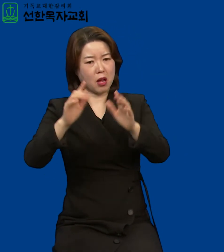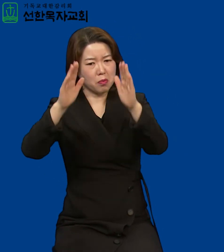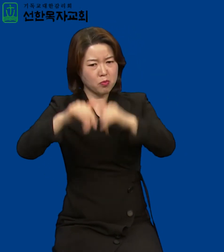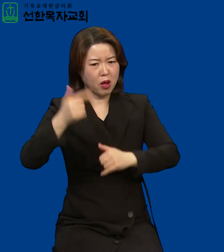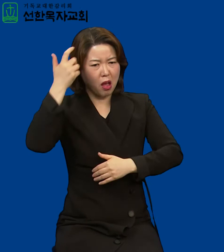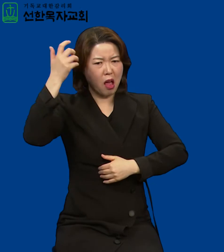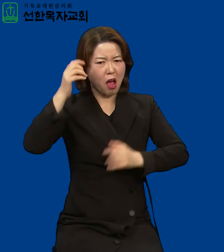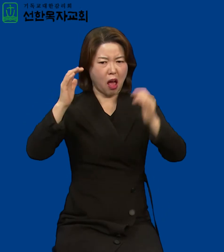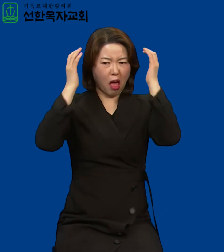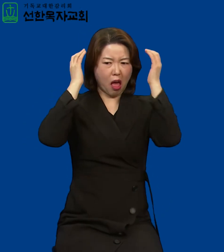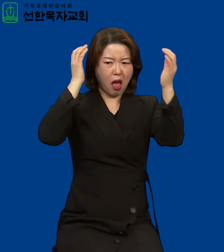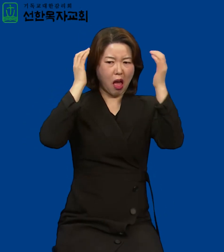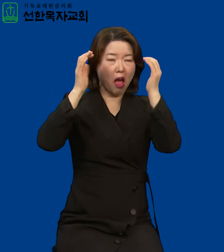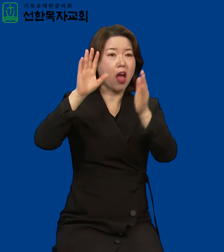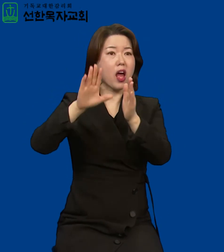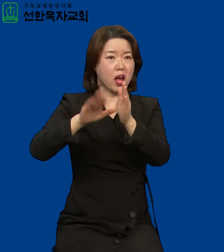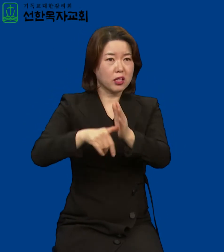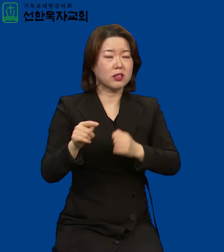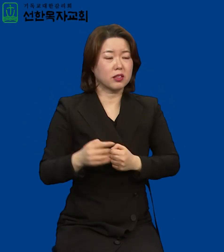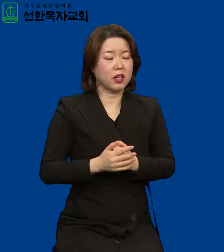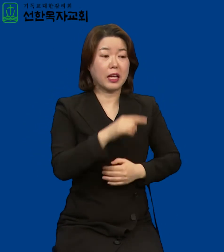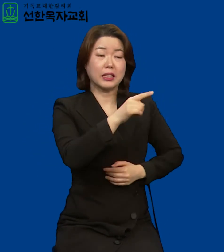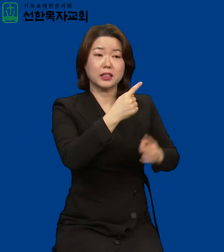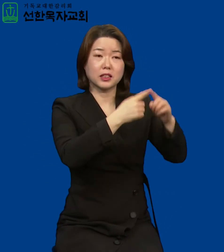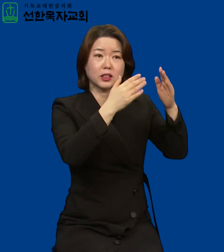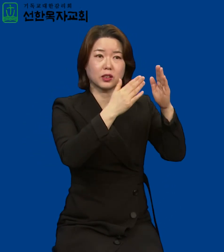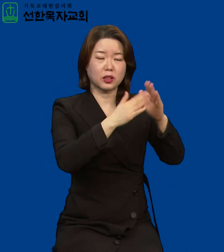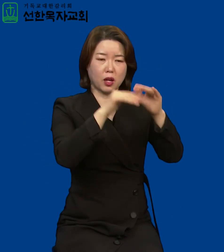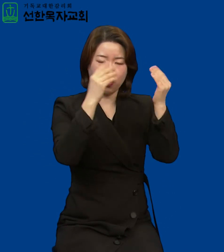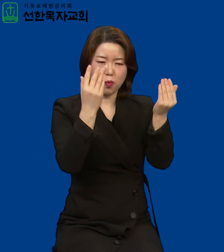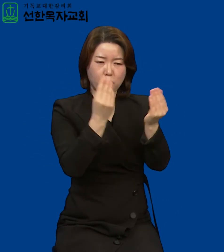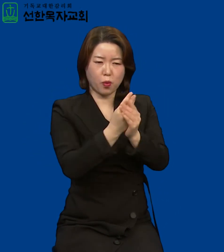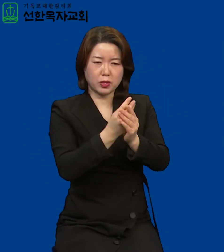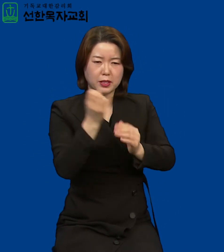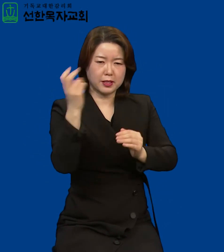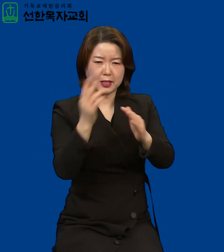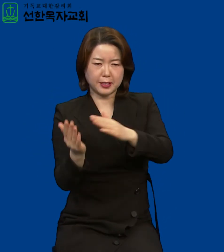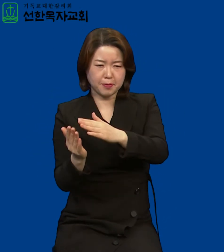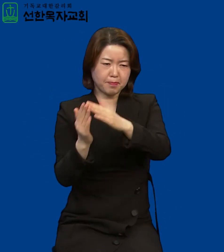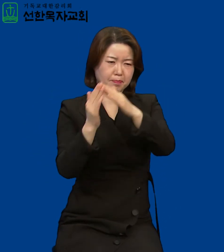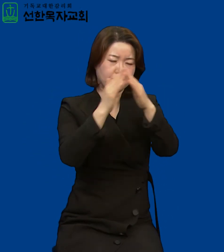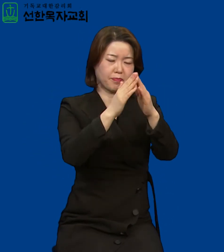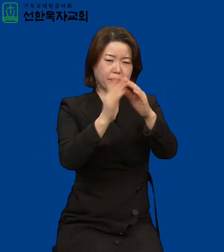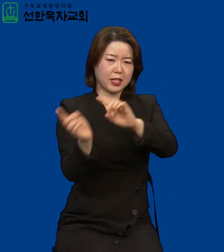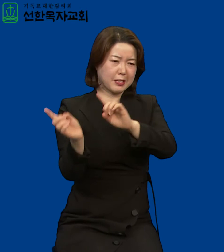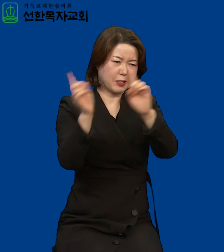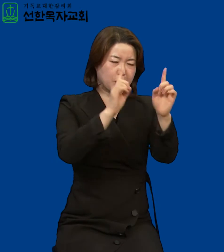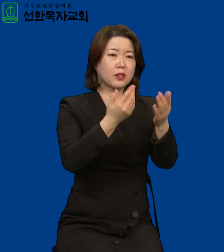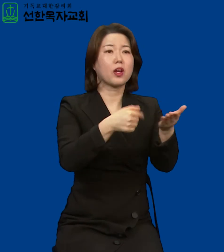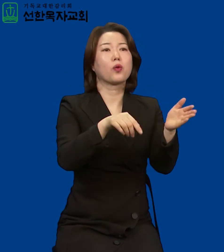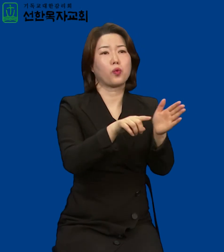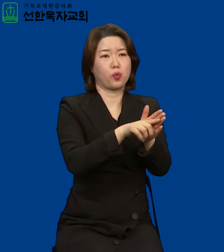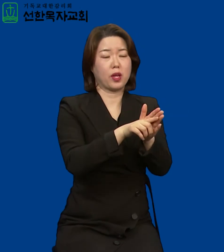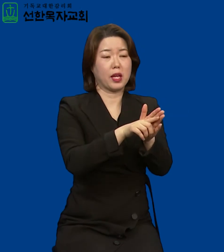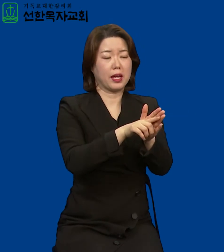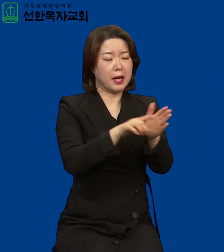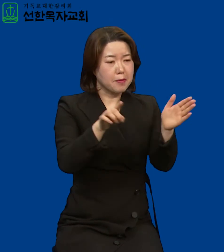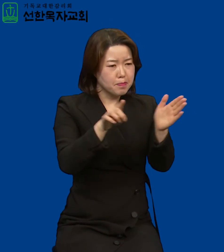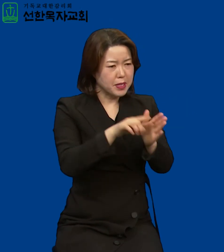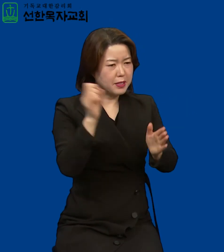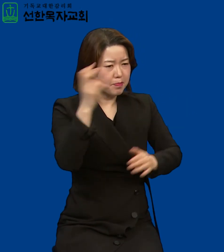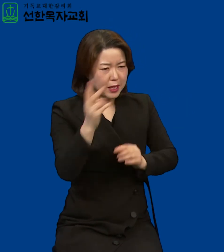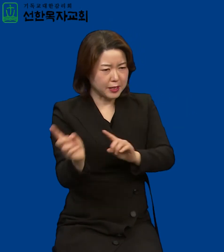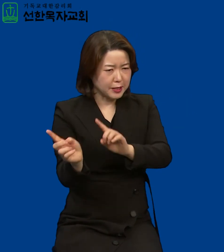혼란에 빠진 상태에서 그 교회를 온전케 다시 세우시려고, 성도들의 믿음을 다시